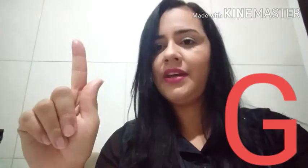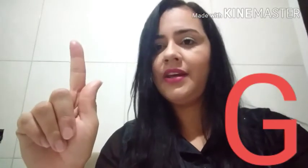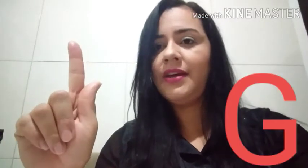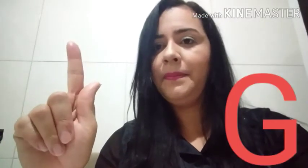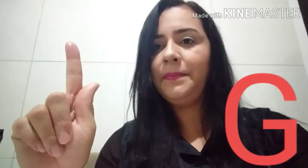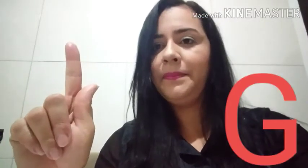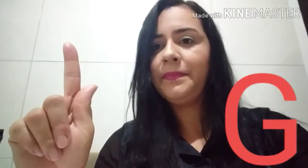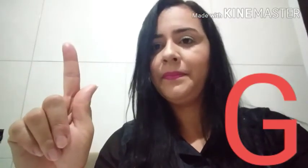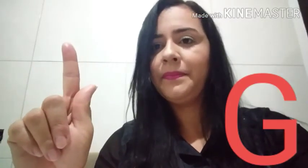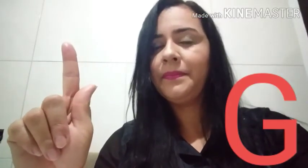G,